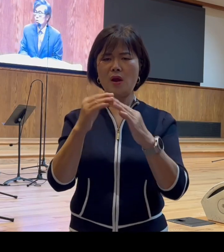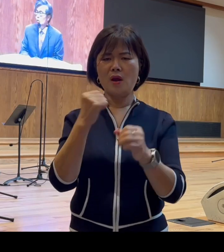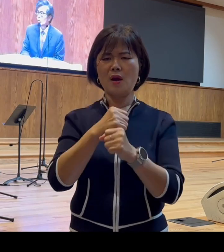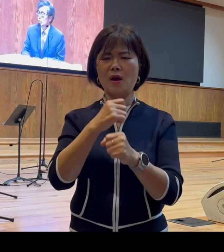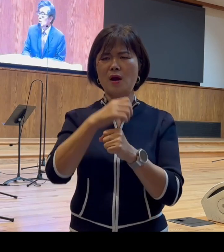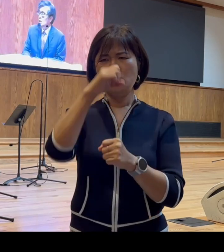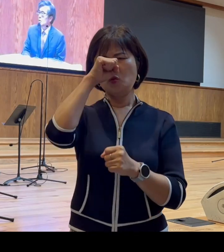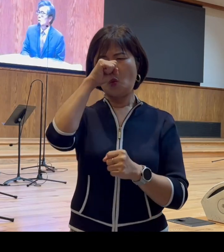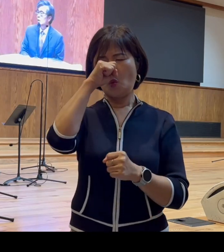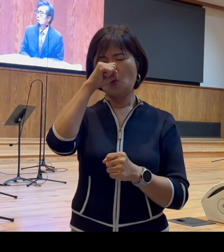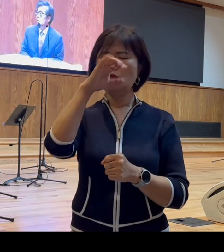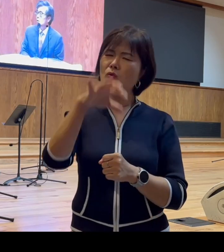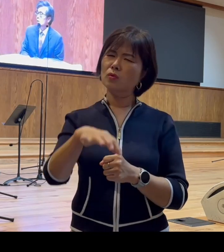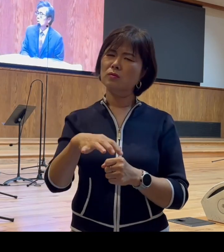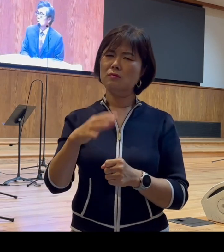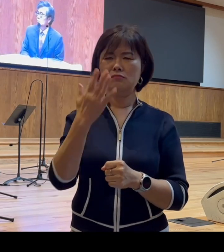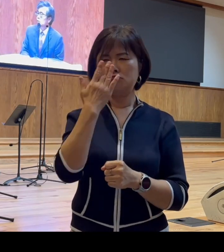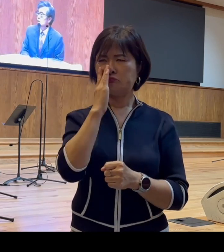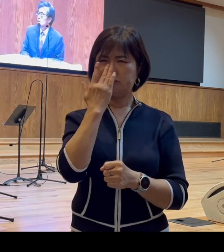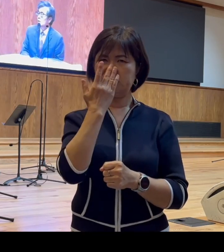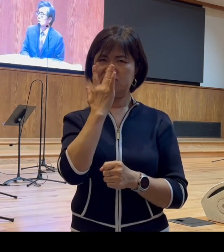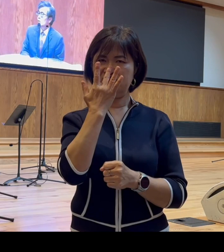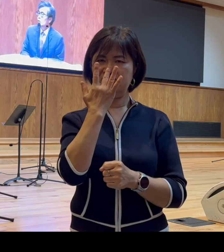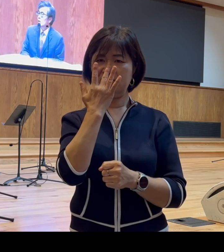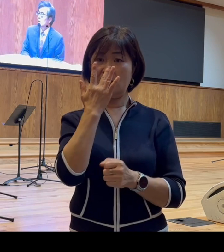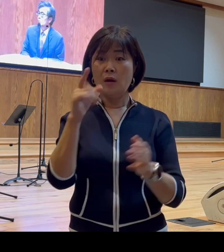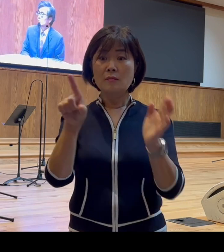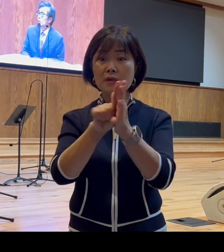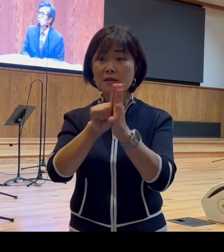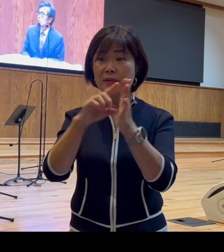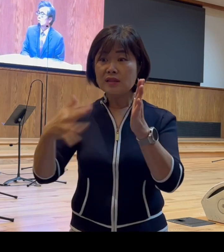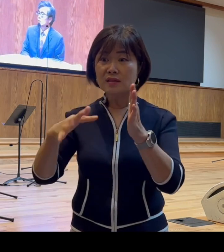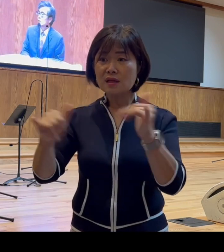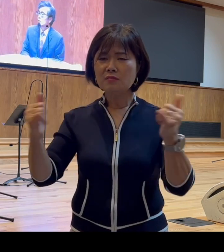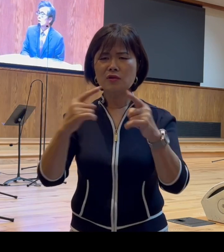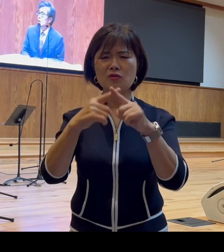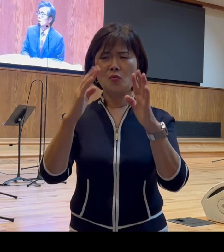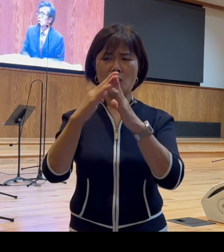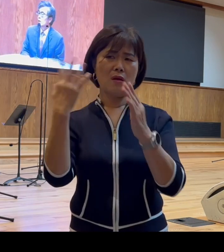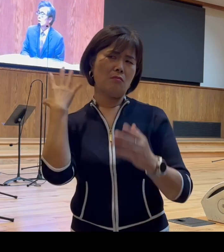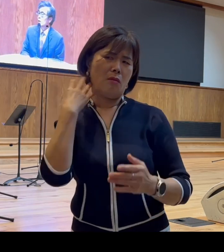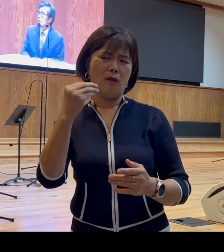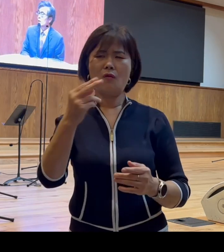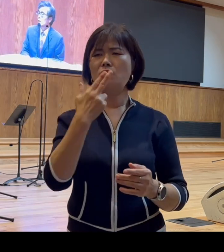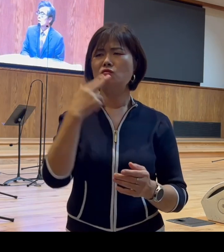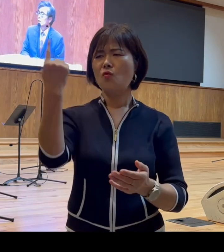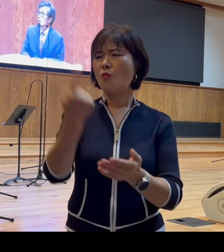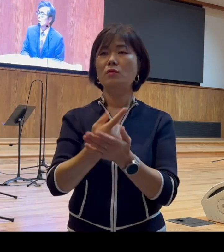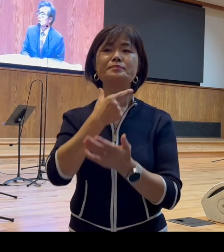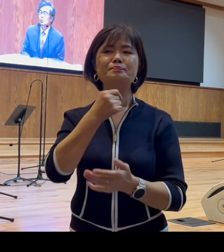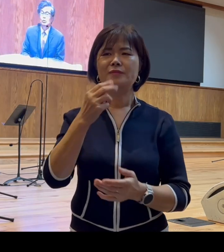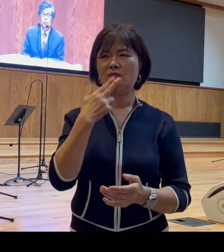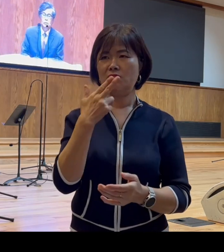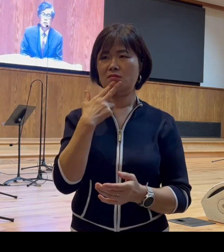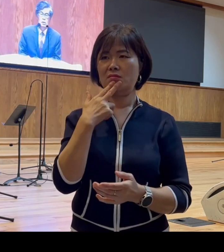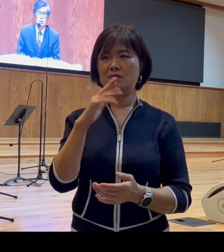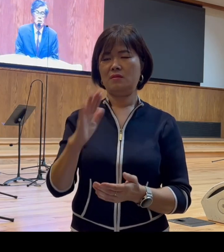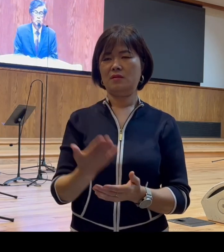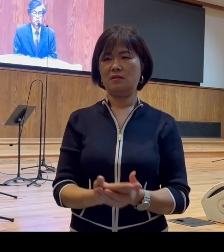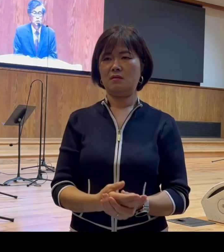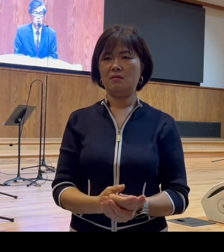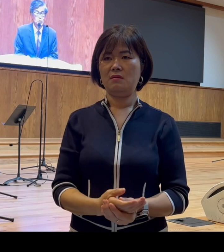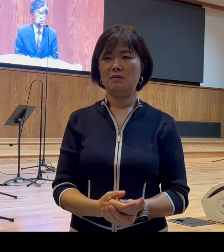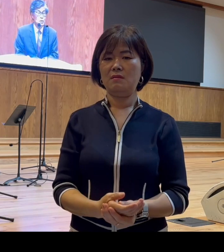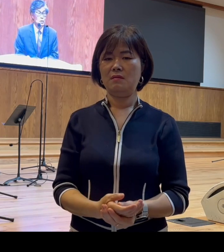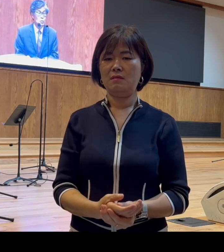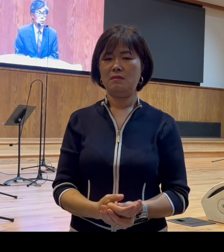교회가 그렇게 좋은 곳이 아닌데 불신자들에게 교회가 매력적인 데가 될 수 없기